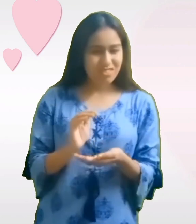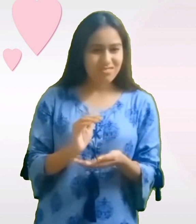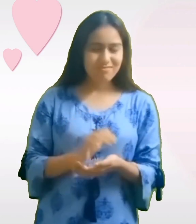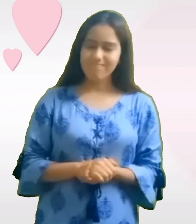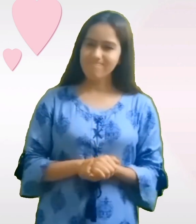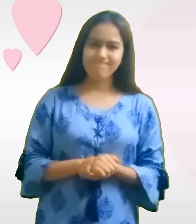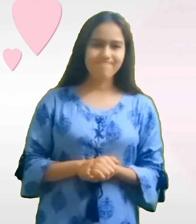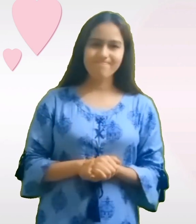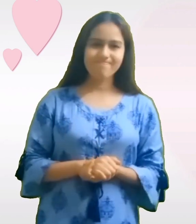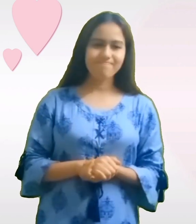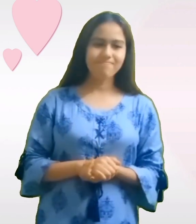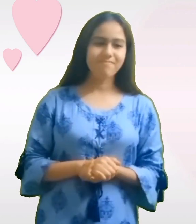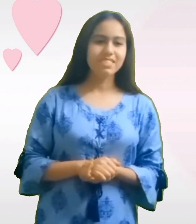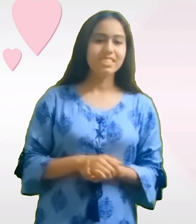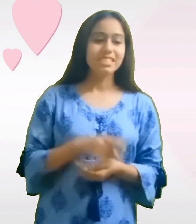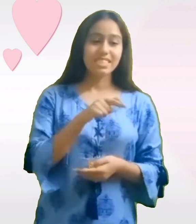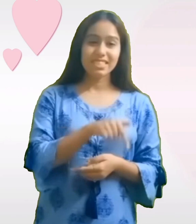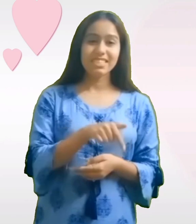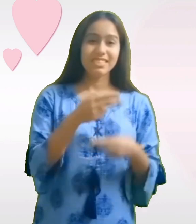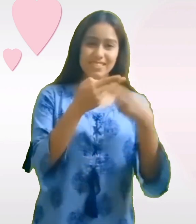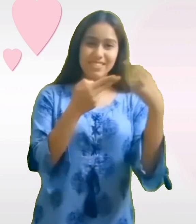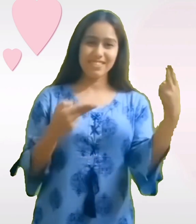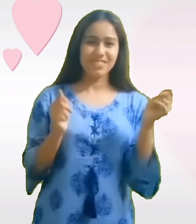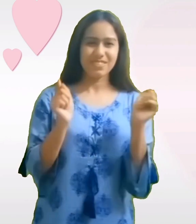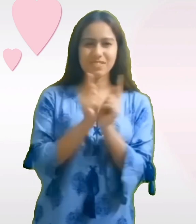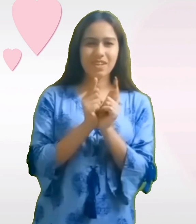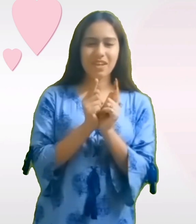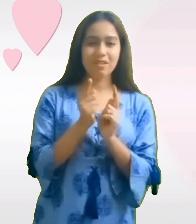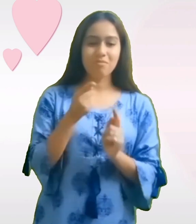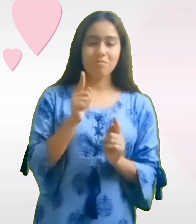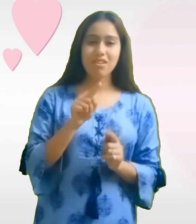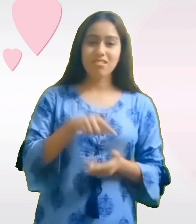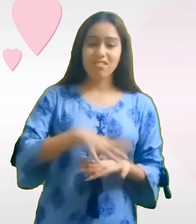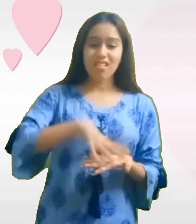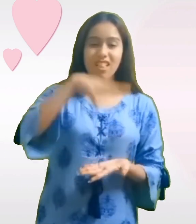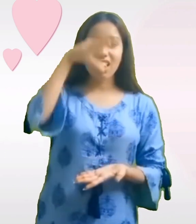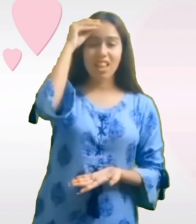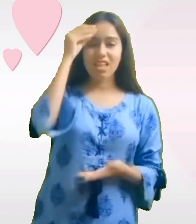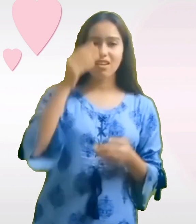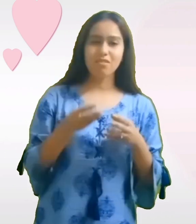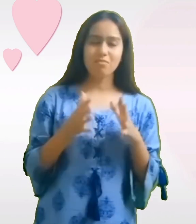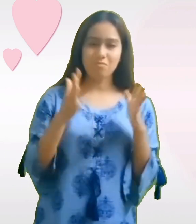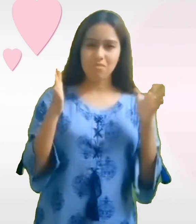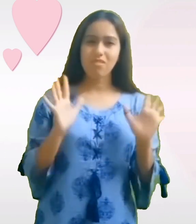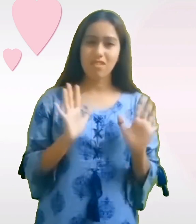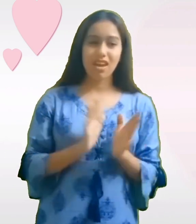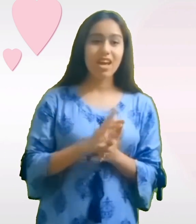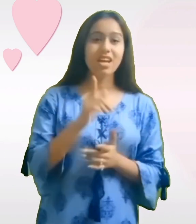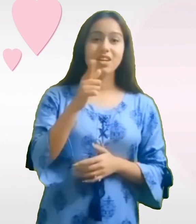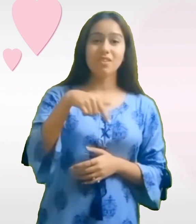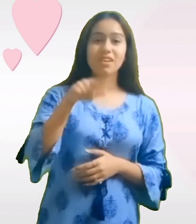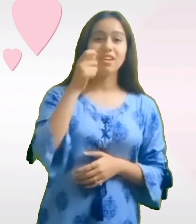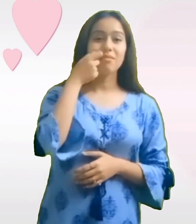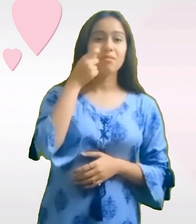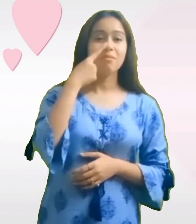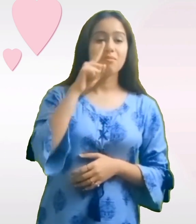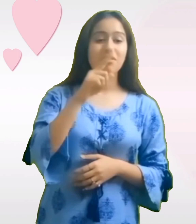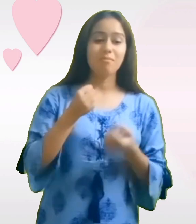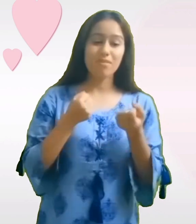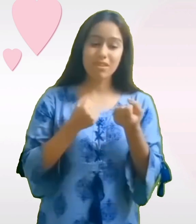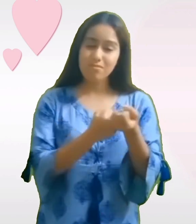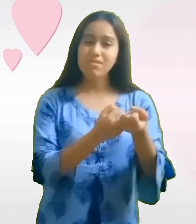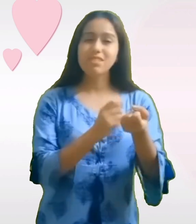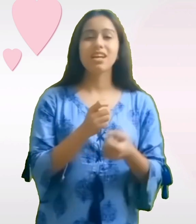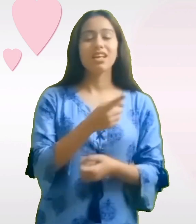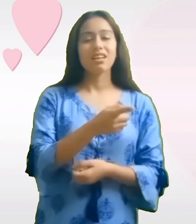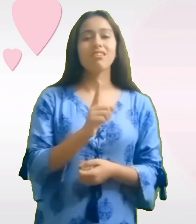आए कि पेरेंट्स को बच्चों को भूलने की दवाई लेने के लिए किसी मेडिकल स्टोर पर जाना पड़े। छोटी सी कहानी बहुत बड़ी